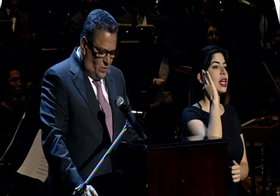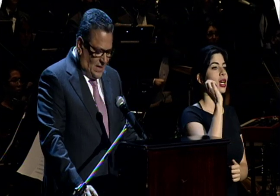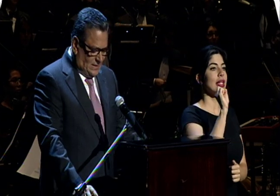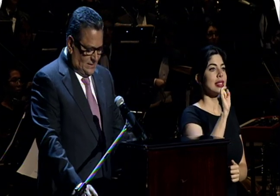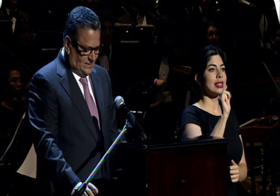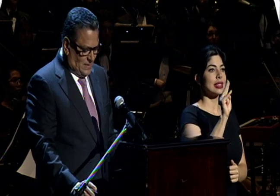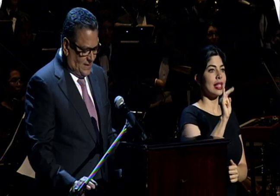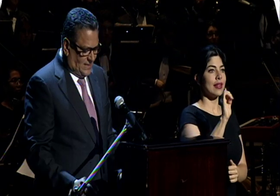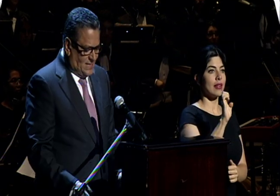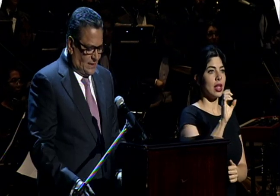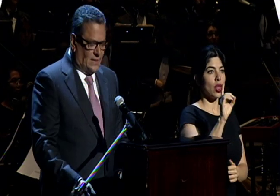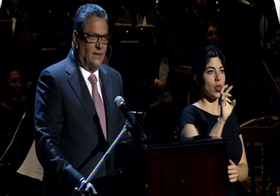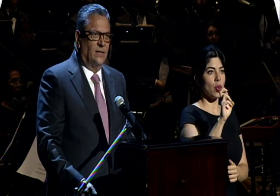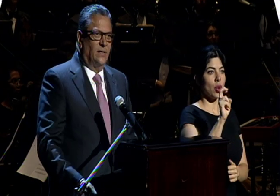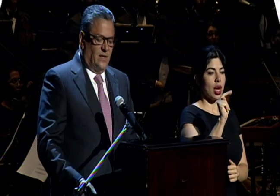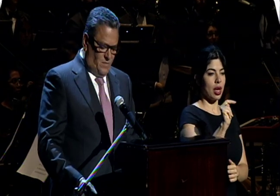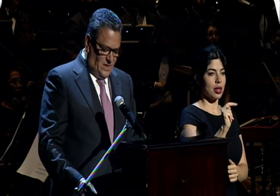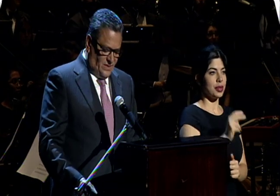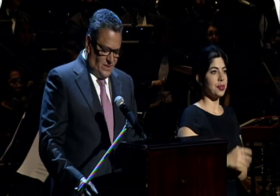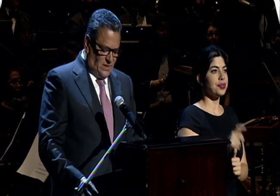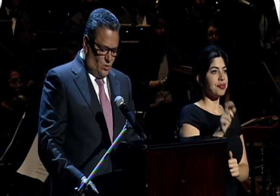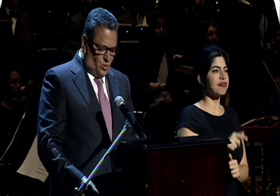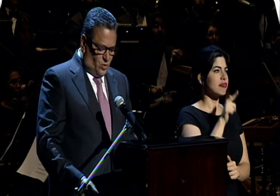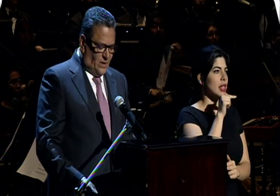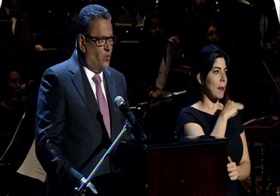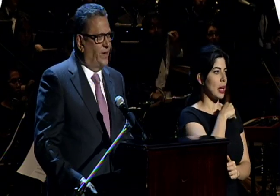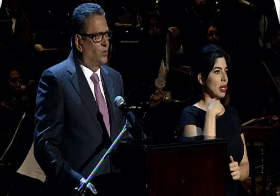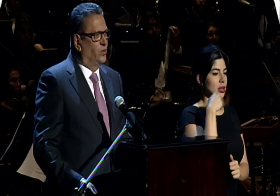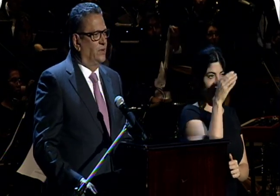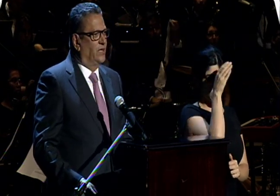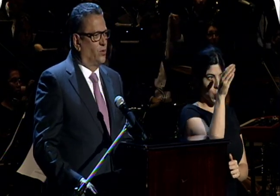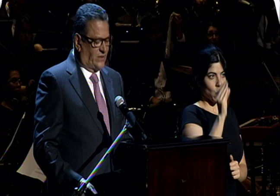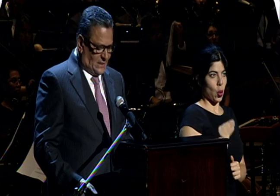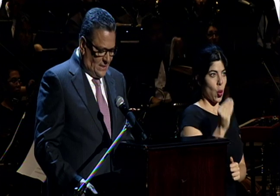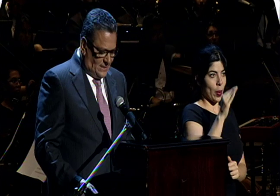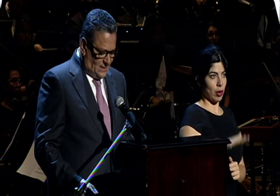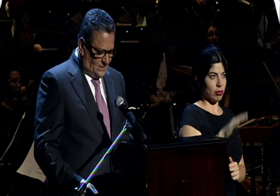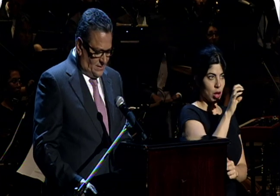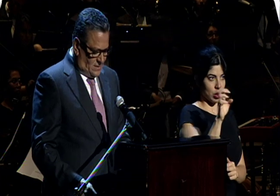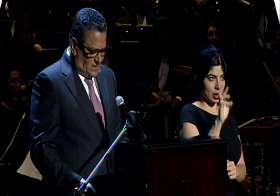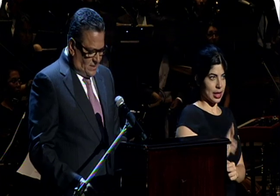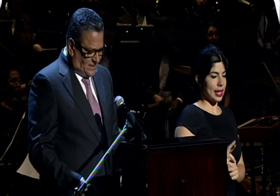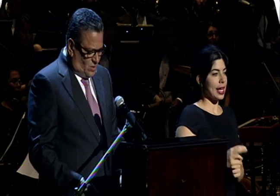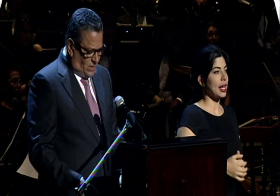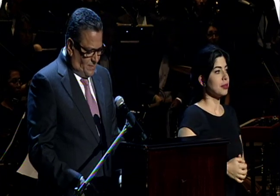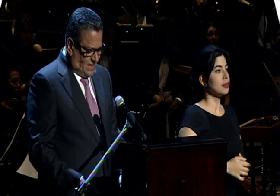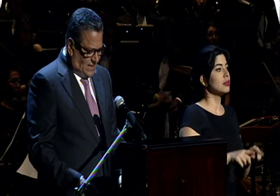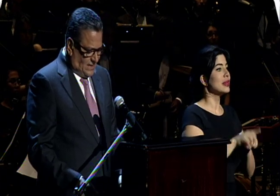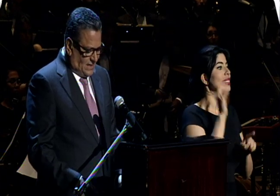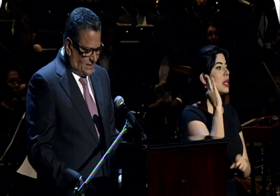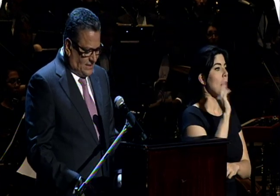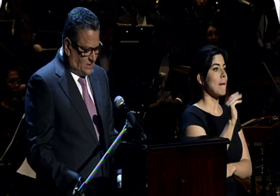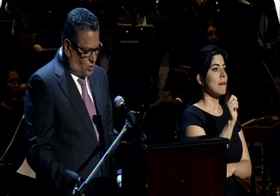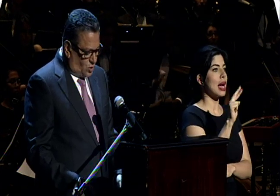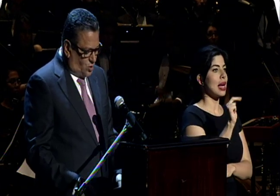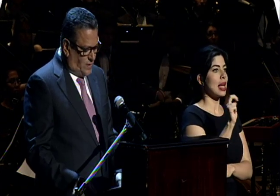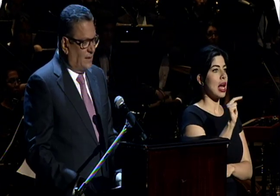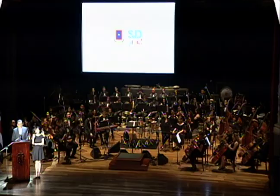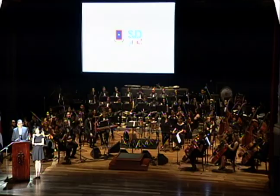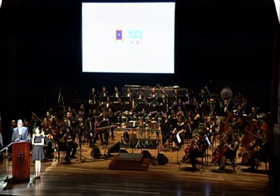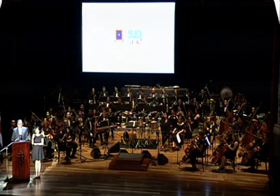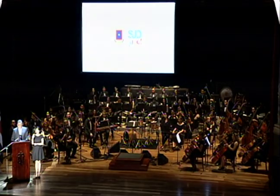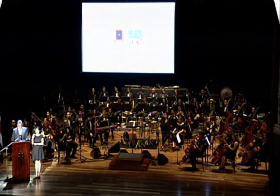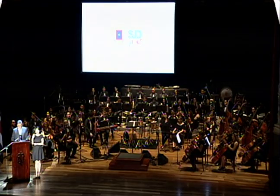Silvi Durán Salvatierra, Ministra de Cultura y Juventud de Costa Rica, señora Mariana Garcés